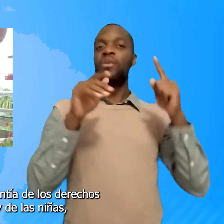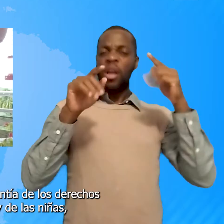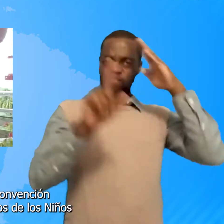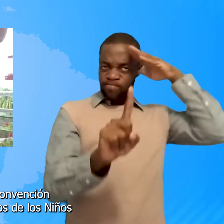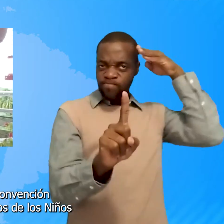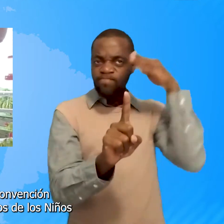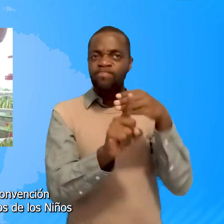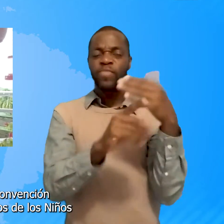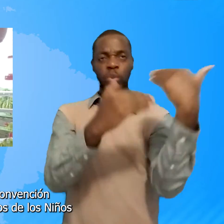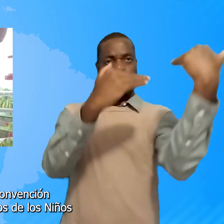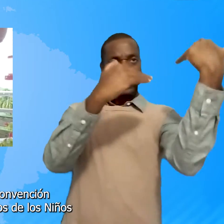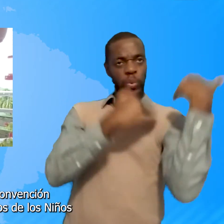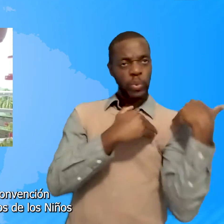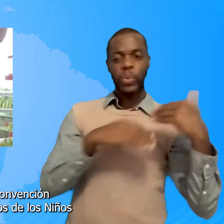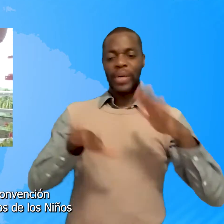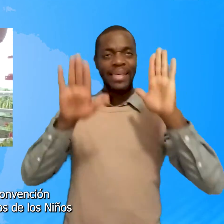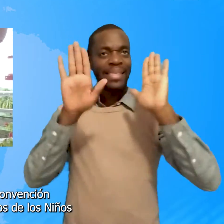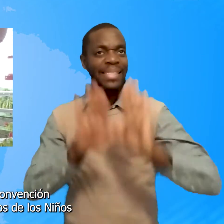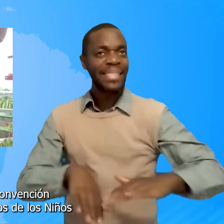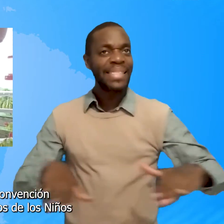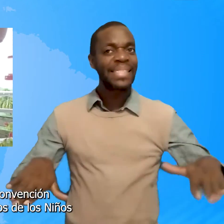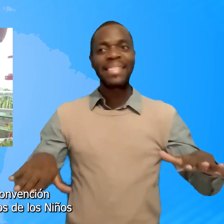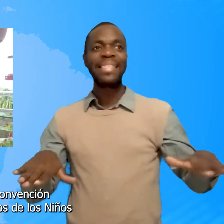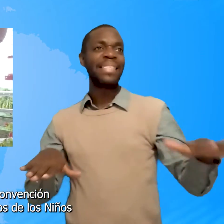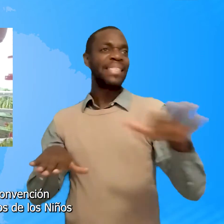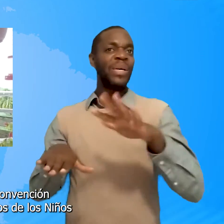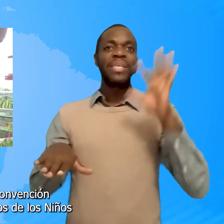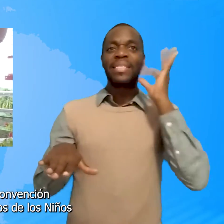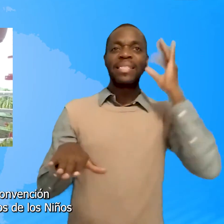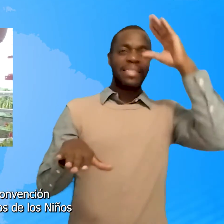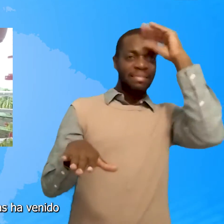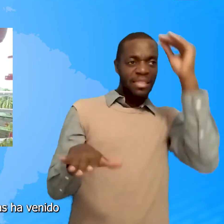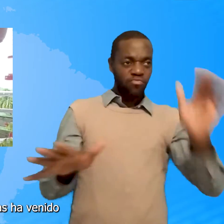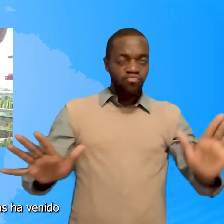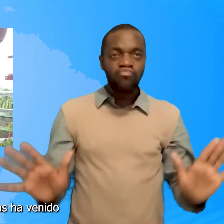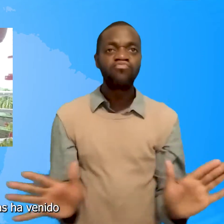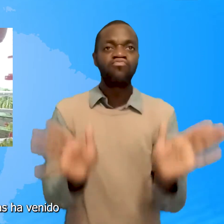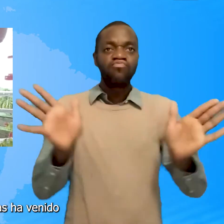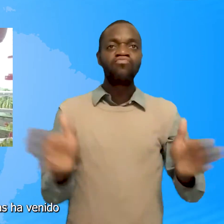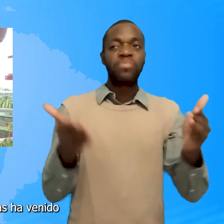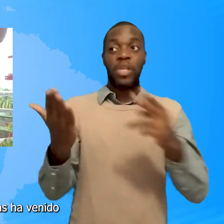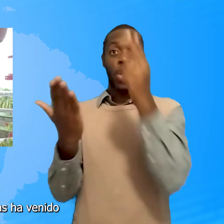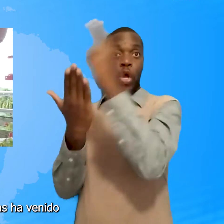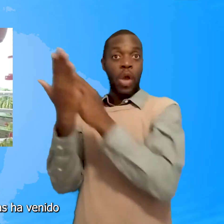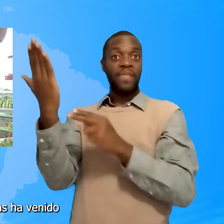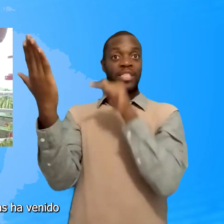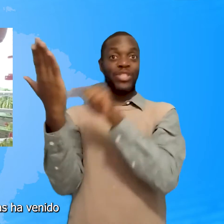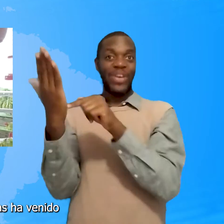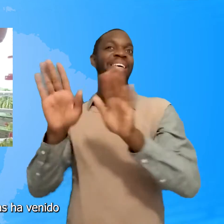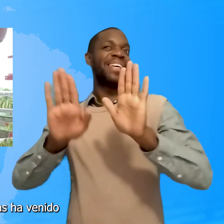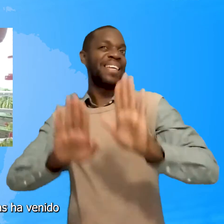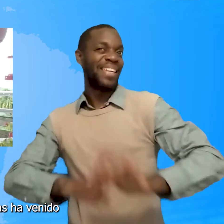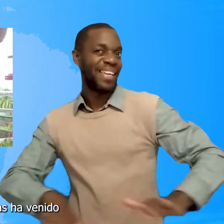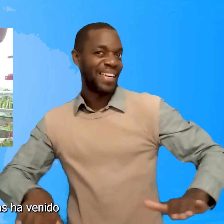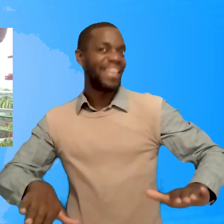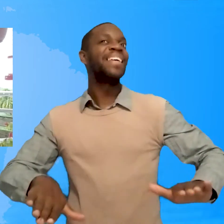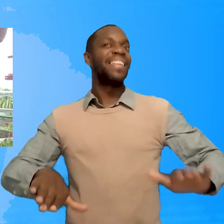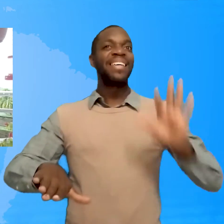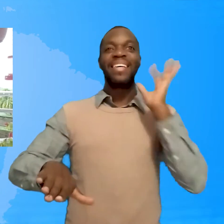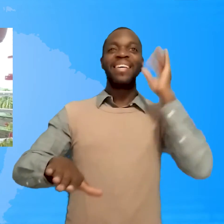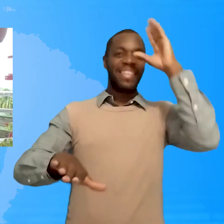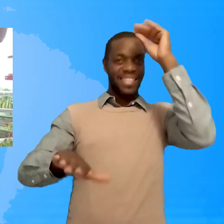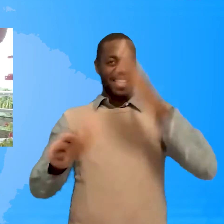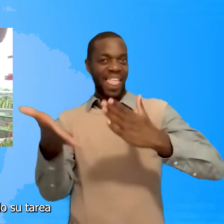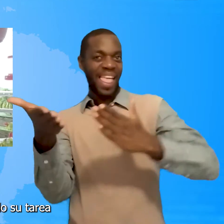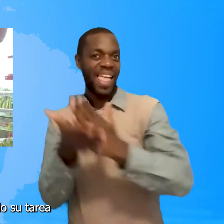las niñas, desde la Convención de los Derechos de los Niños y de las Niñas, ha venido